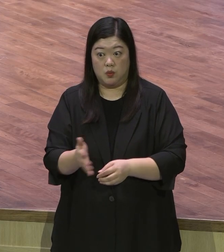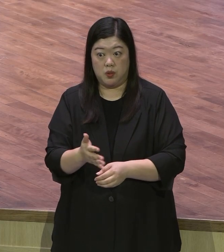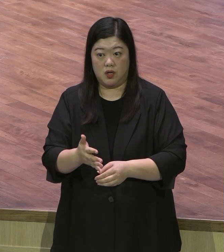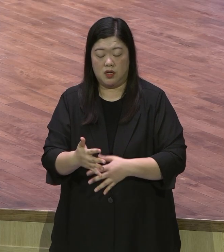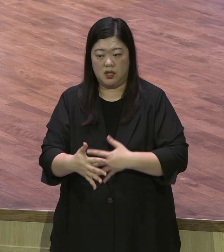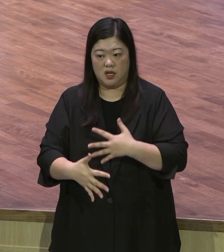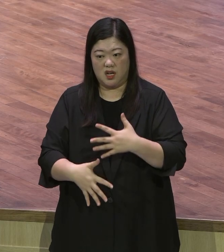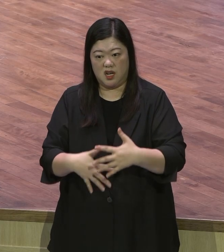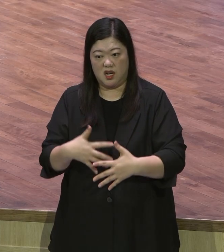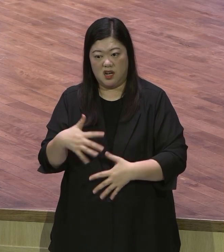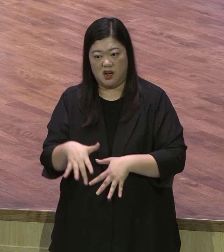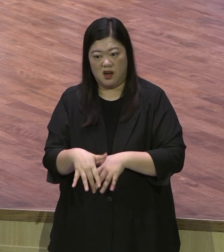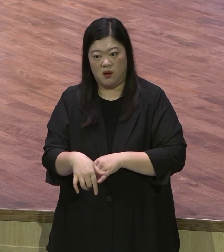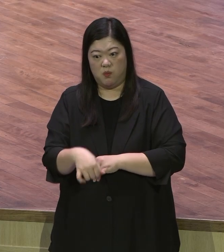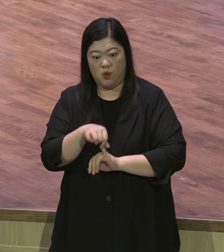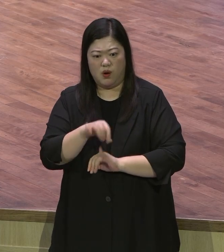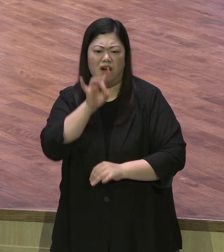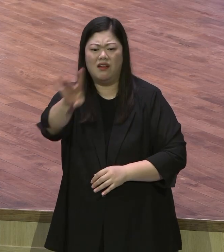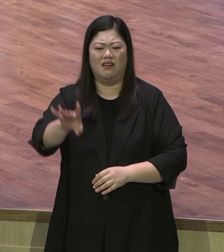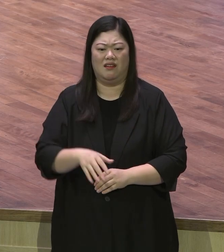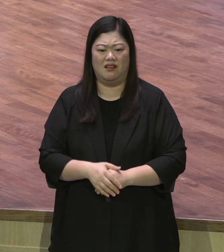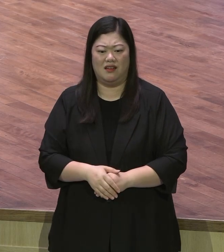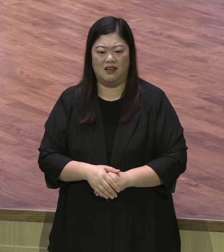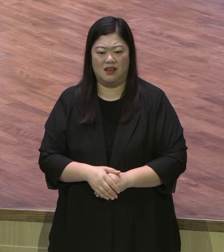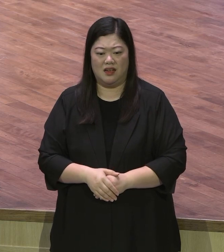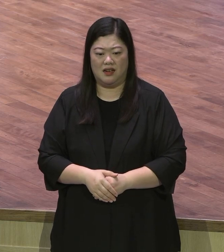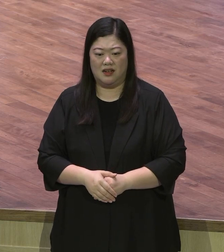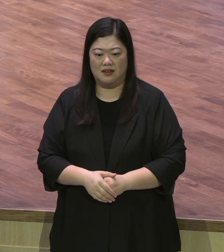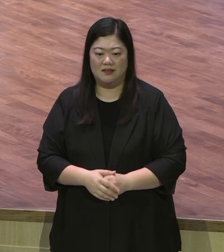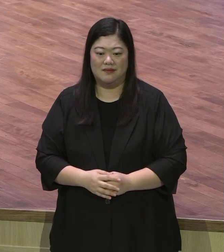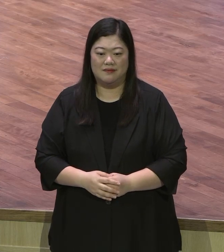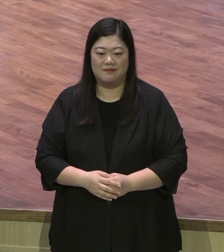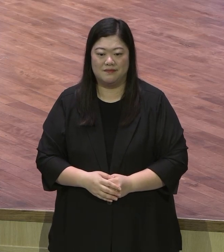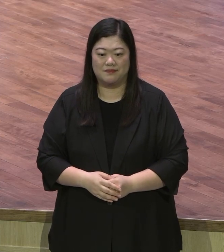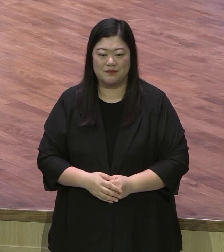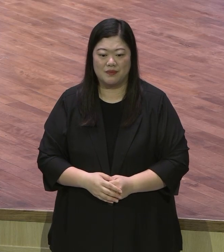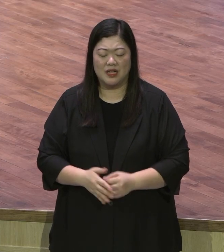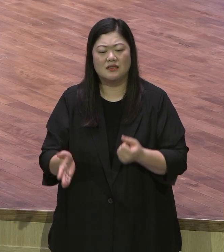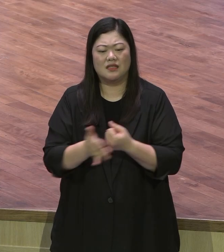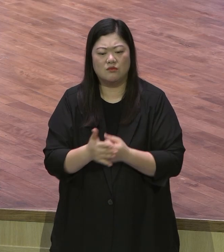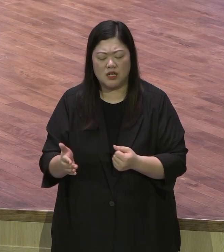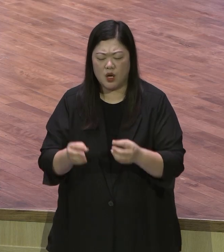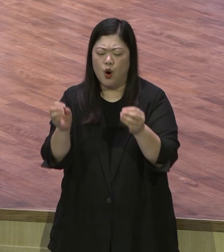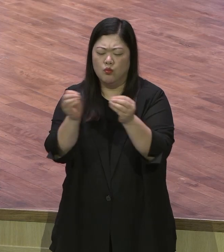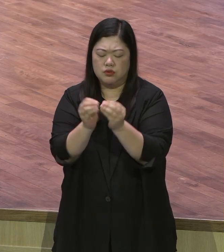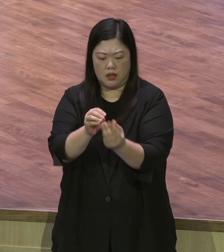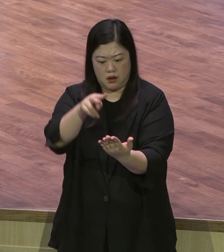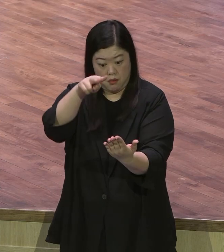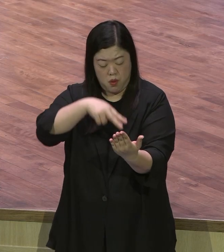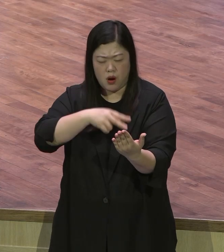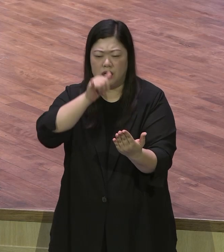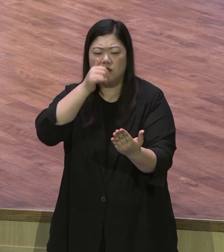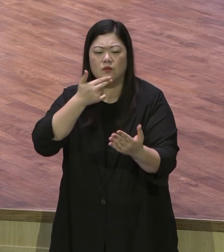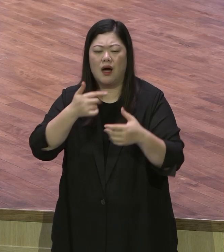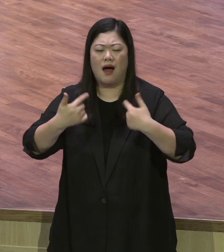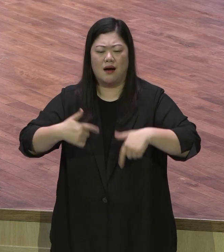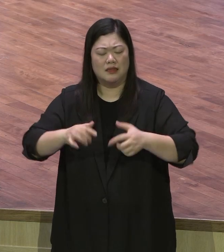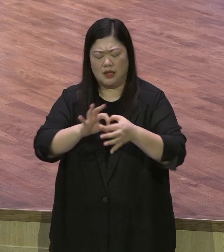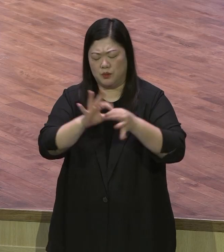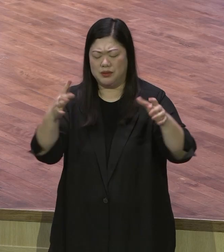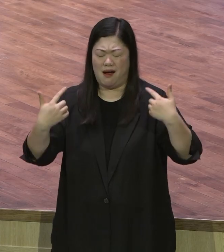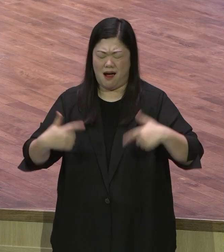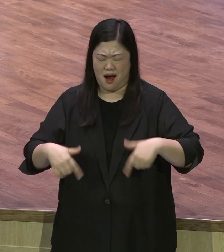기도 내가 원하는 건데 너가 그렇게 간절히 시도 때도 없이 기도하구나 정식 시간을 정해놓고 이렇게